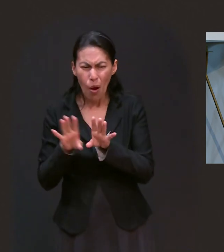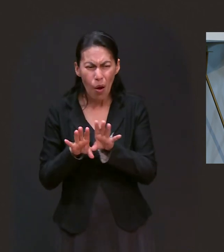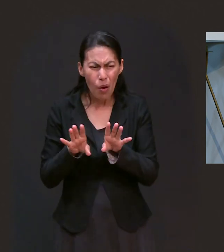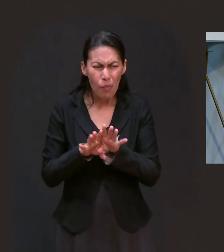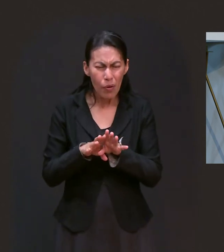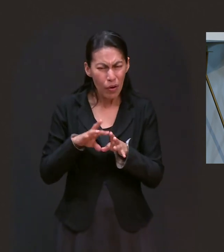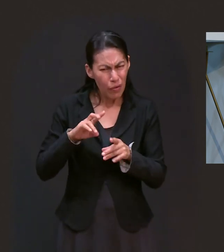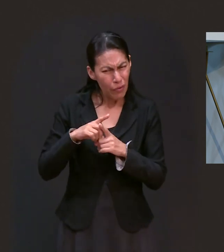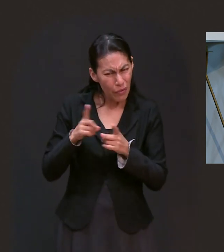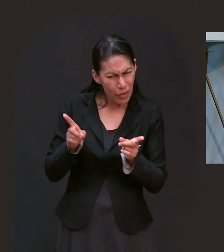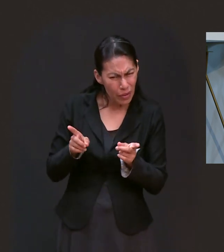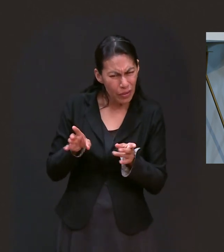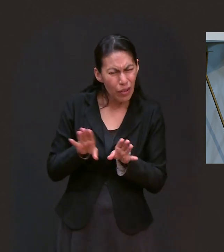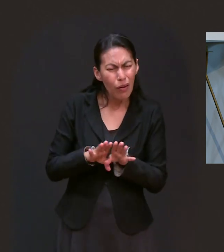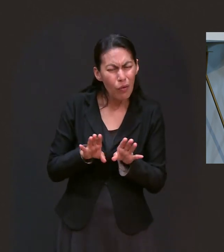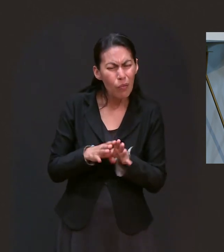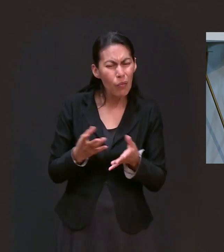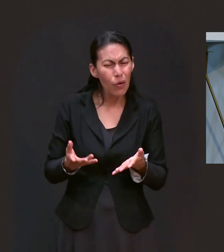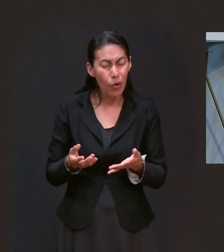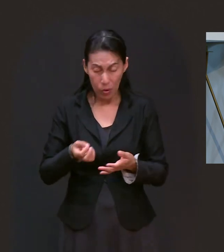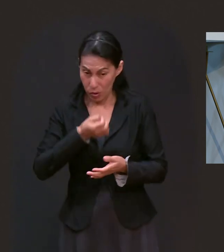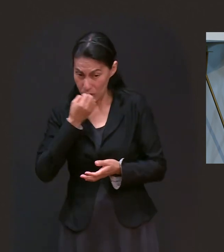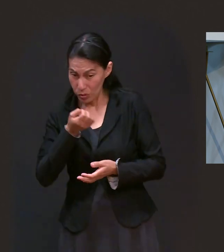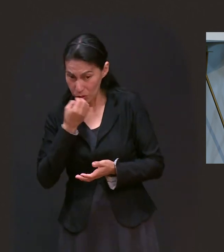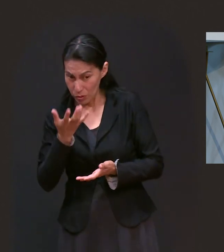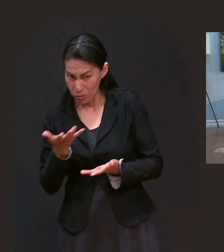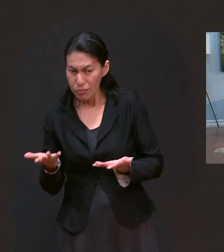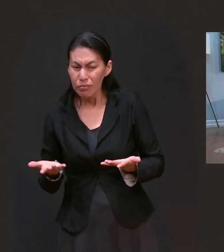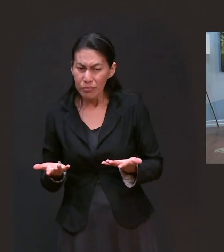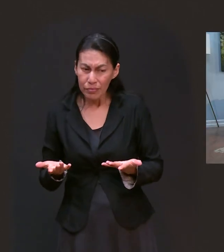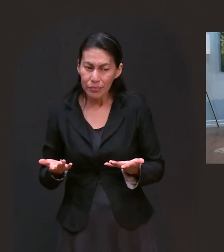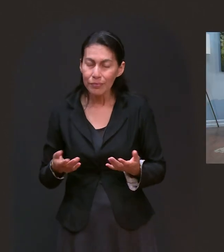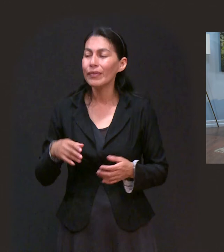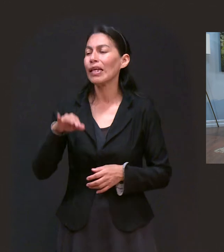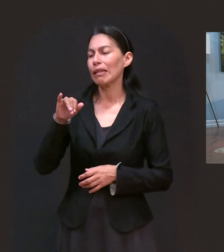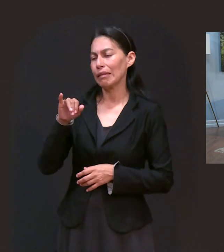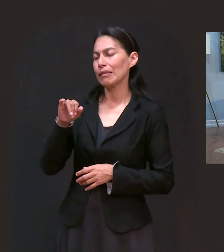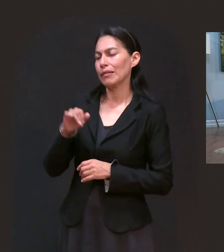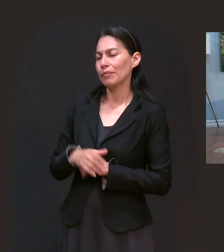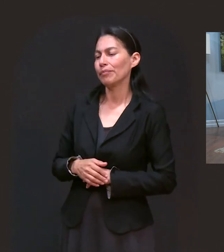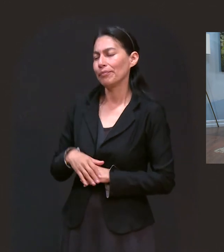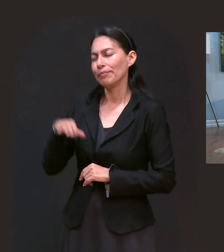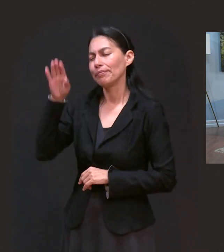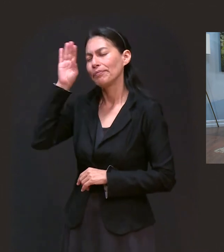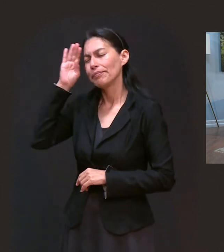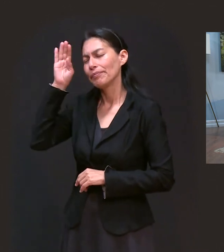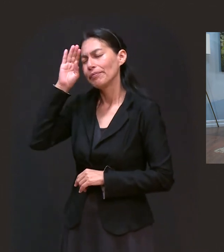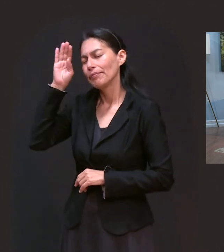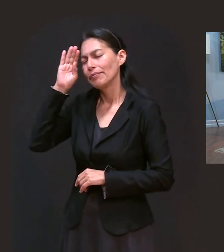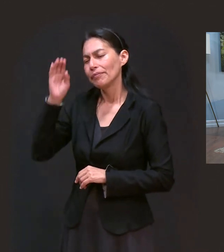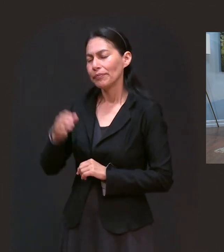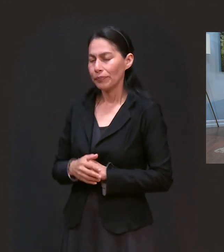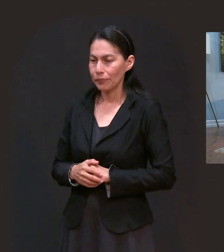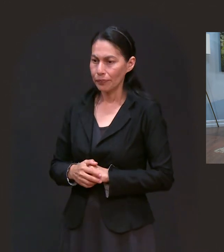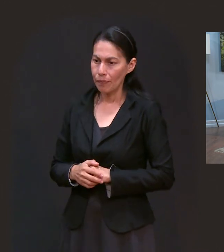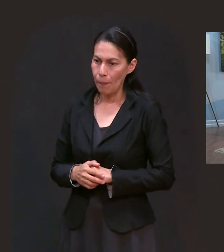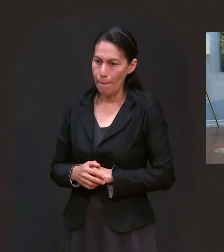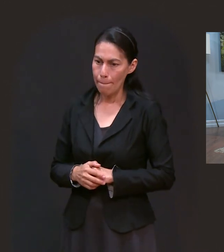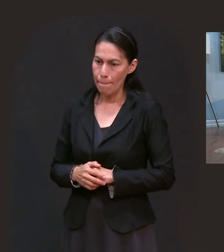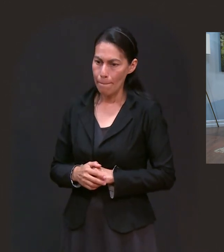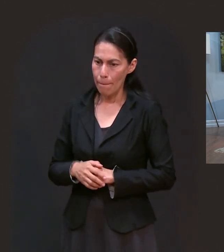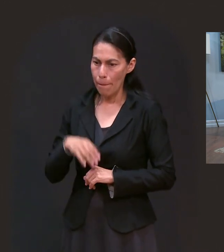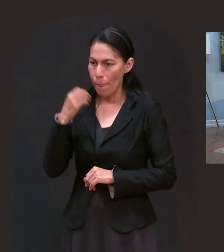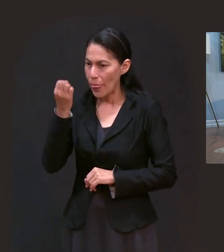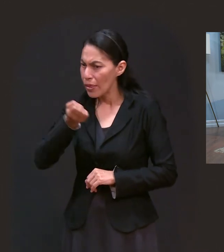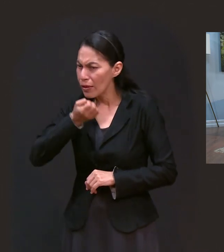reencontrarse ya entonces vieron con otros ojos esa adoración allí bueno yo creo que fue